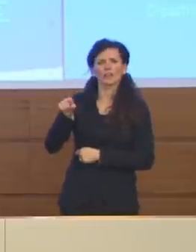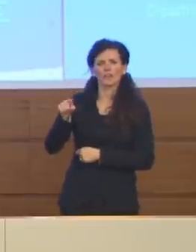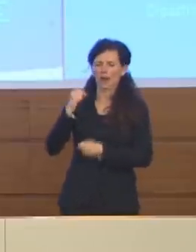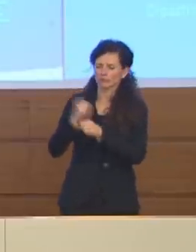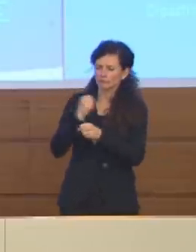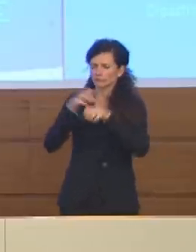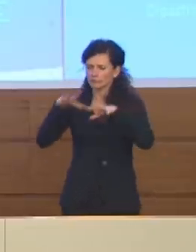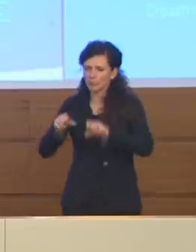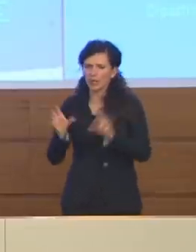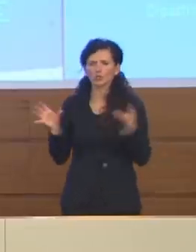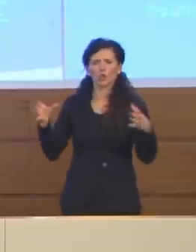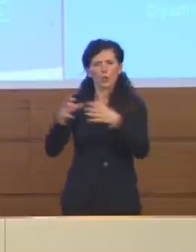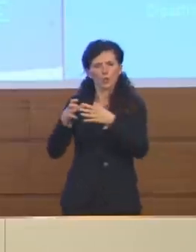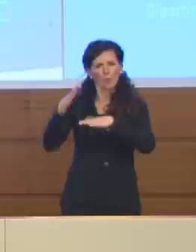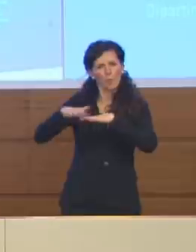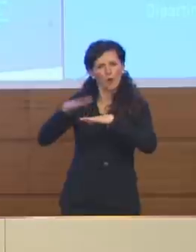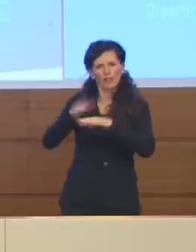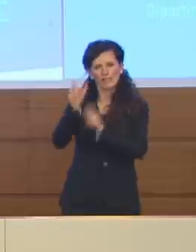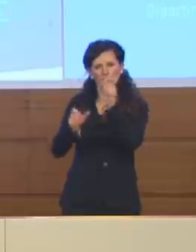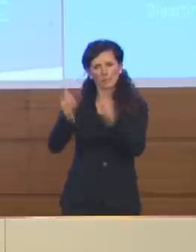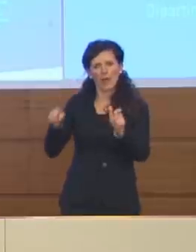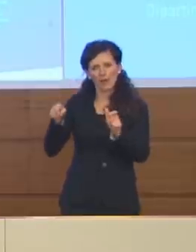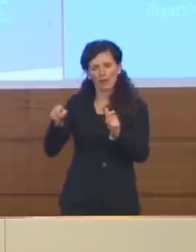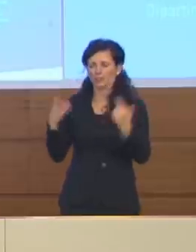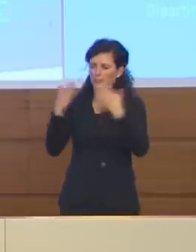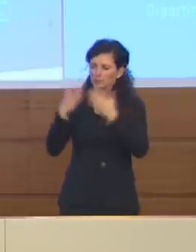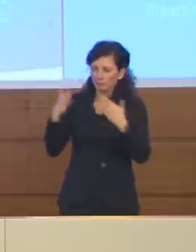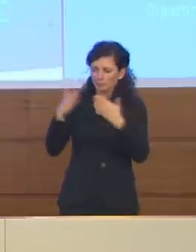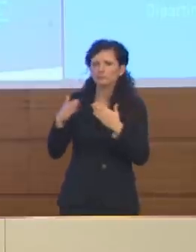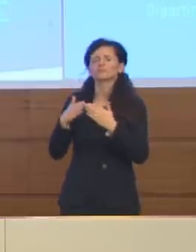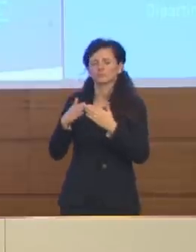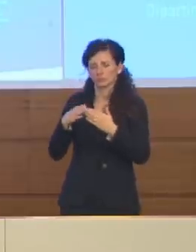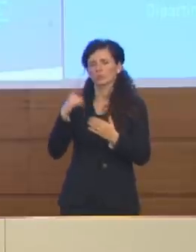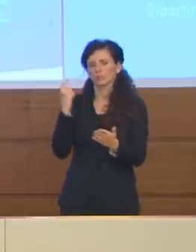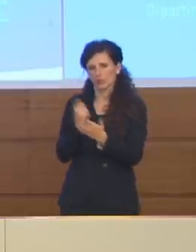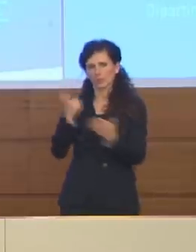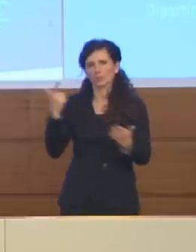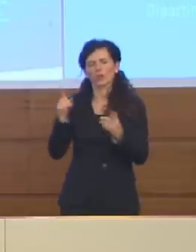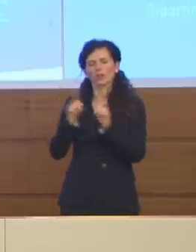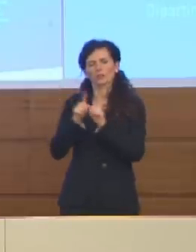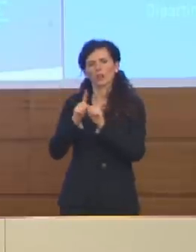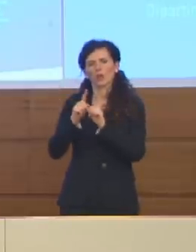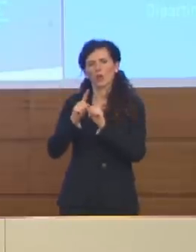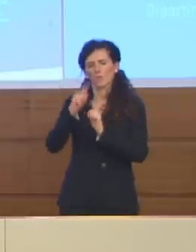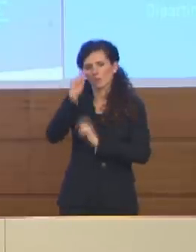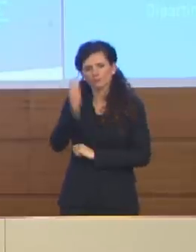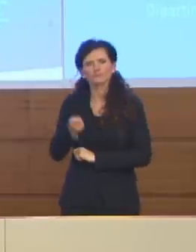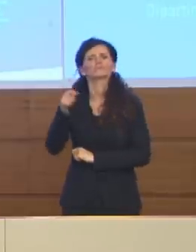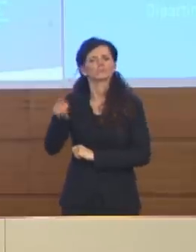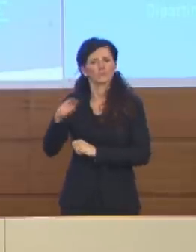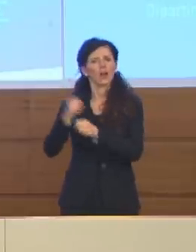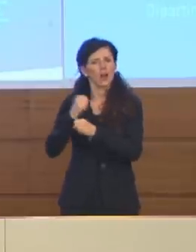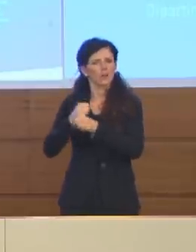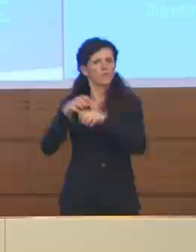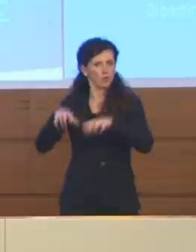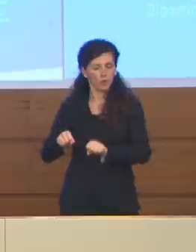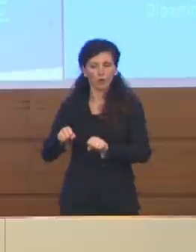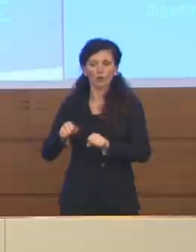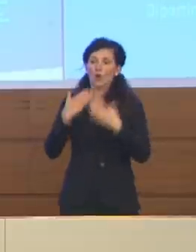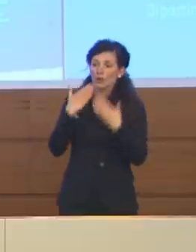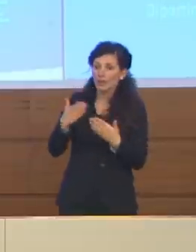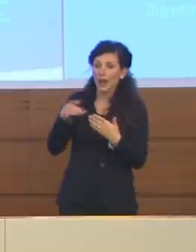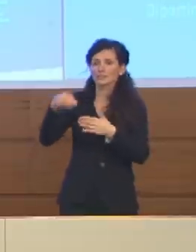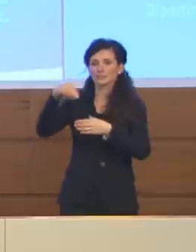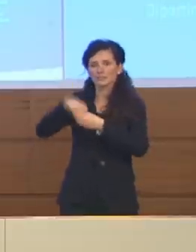tutto il gruppo che fa riferimento alla struttura medesima e al coordinamento